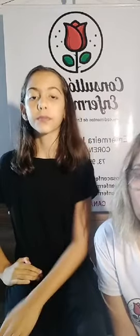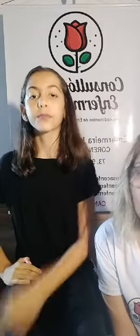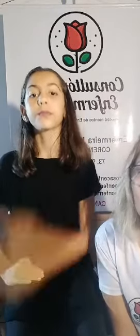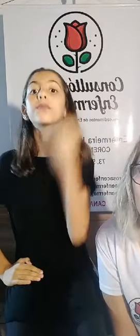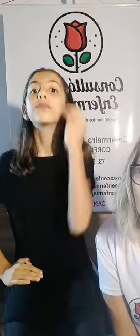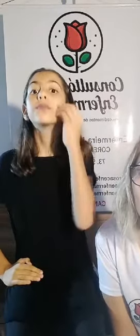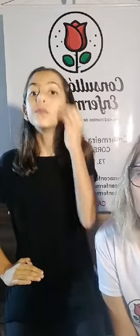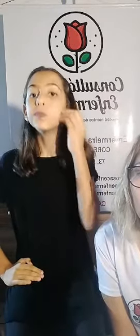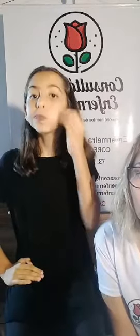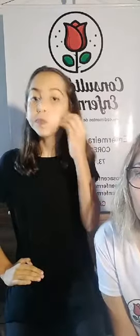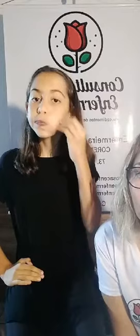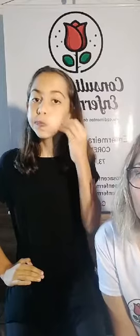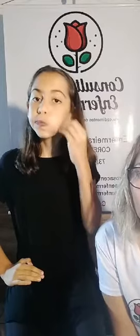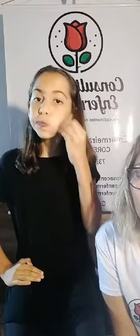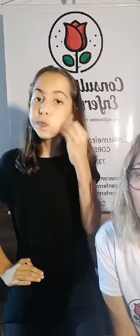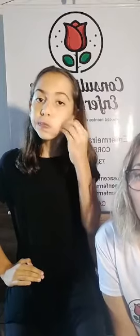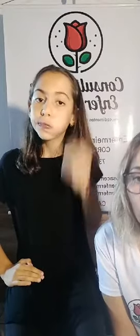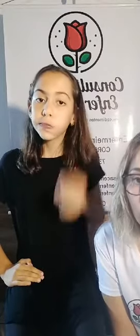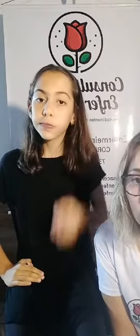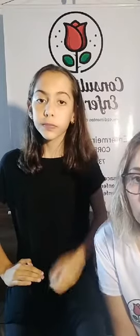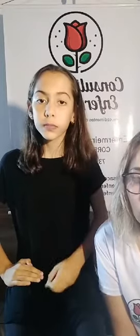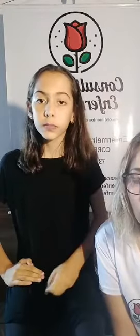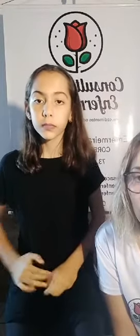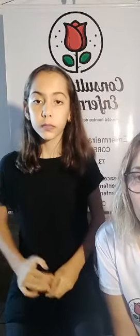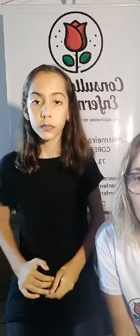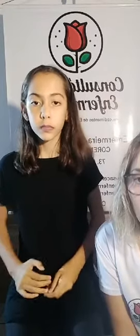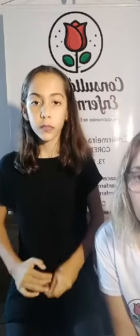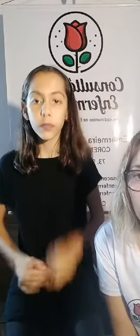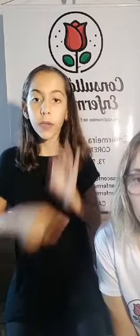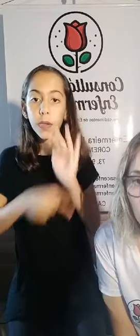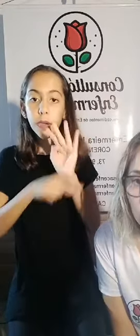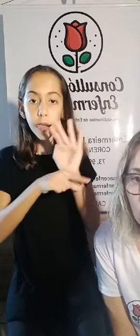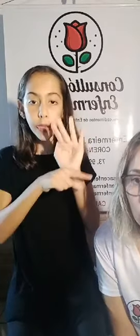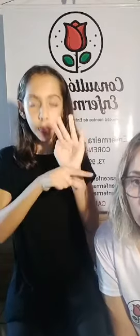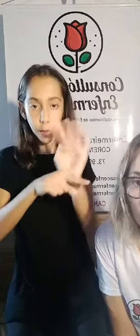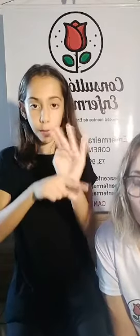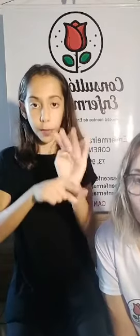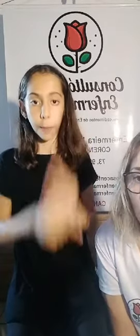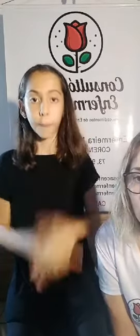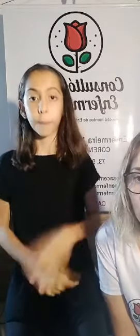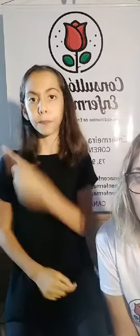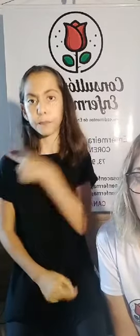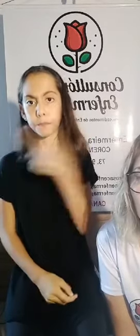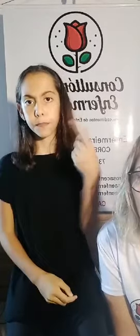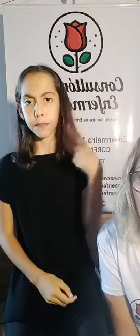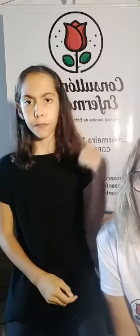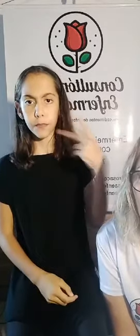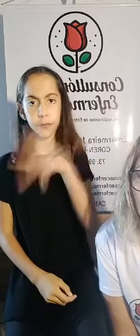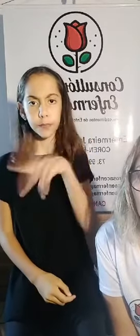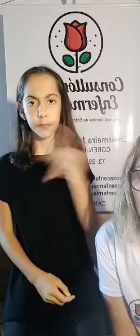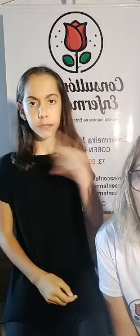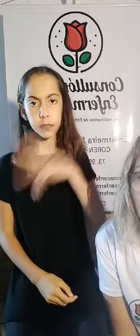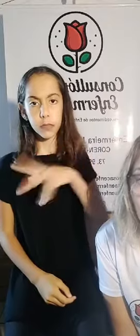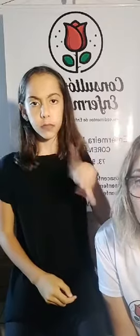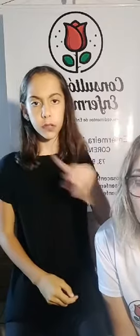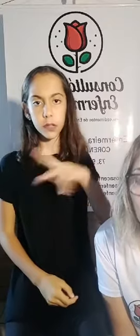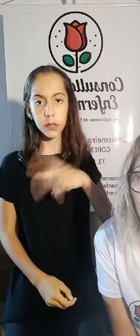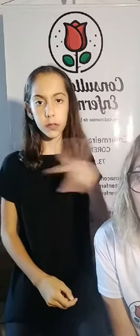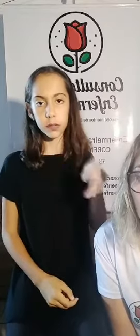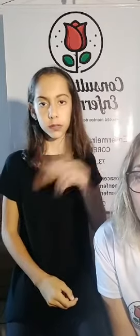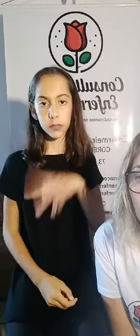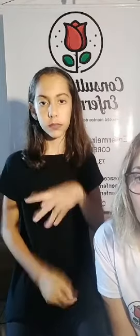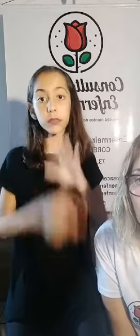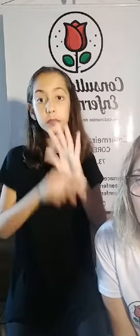educativa que vem transformando, né, para nós professores também esse momento de mudanças